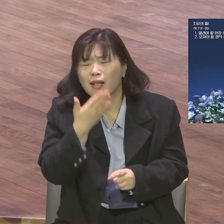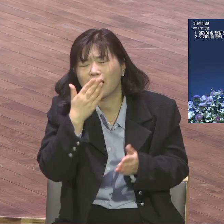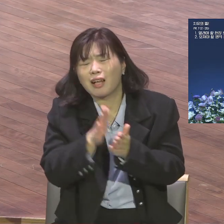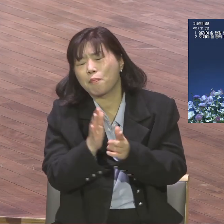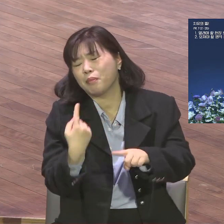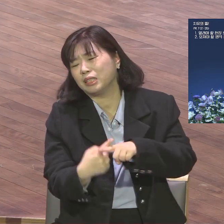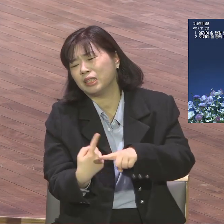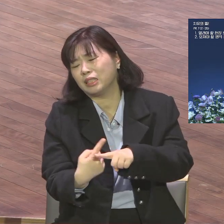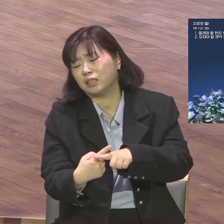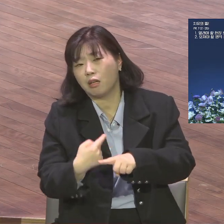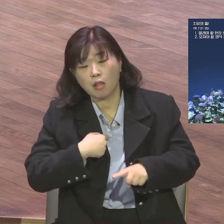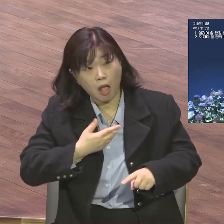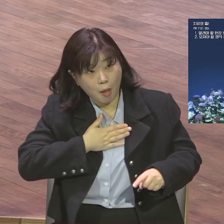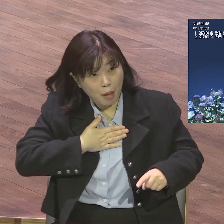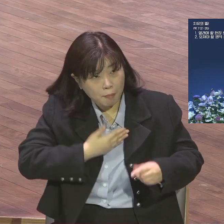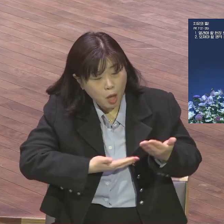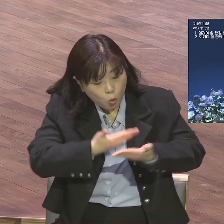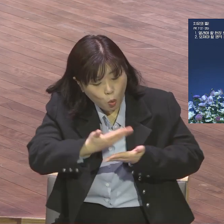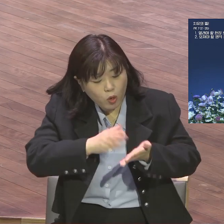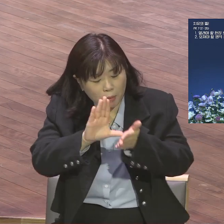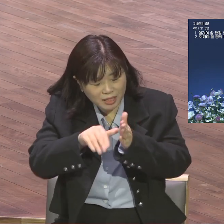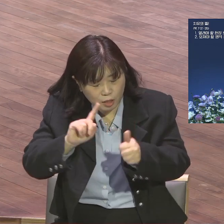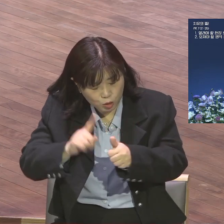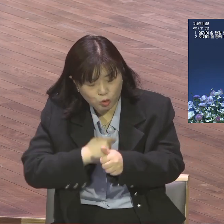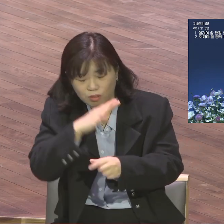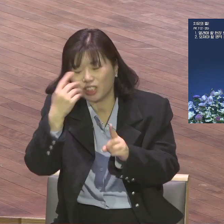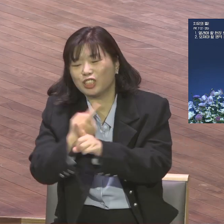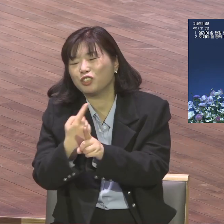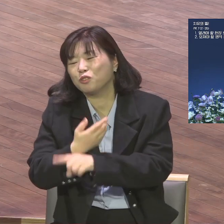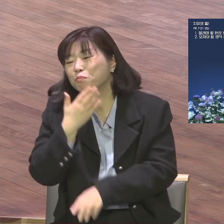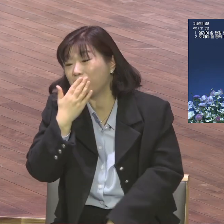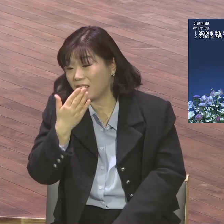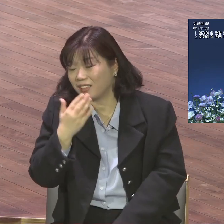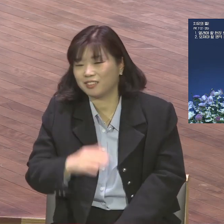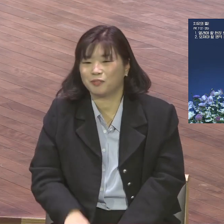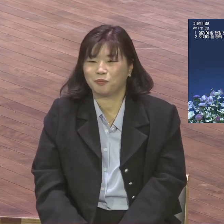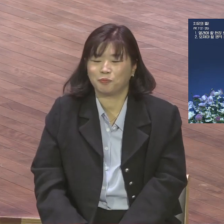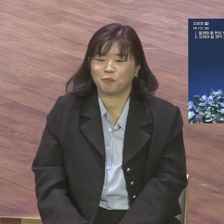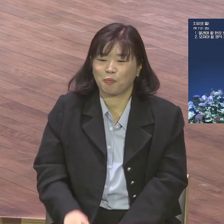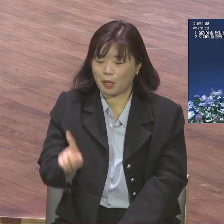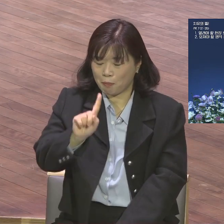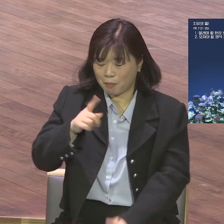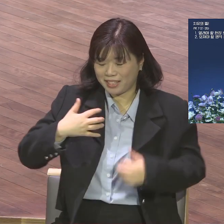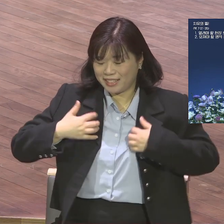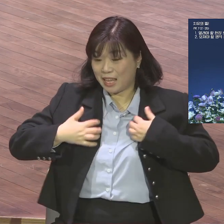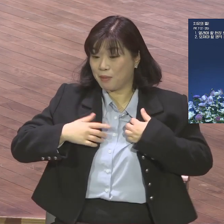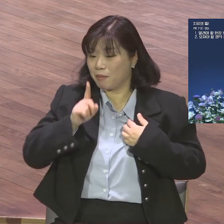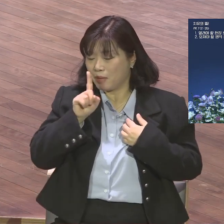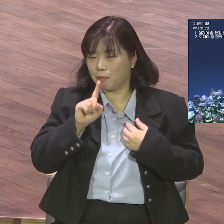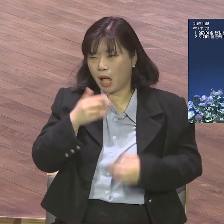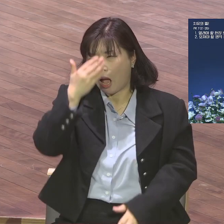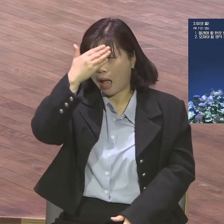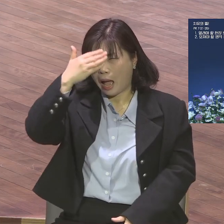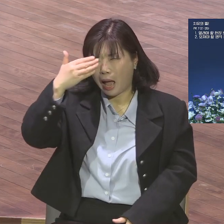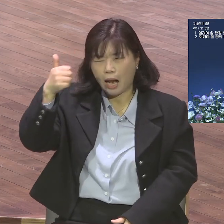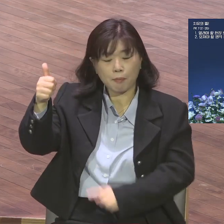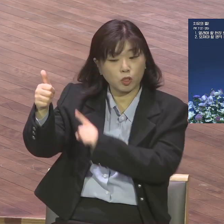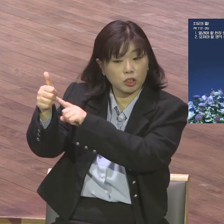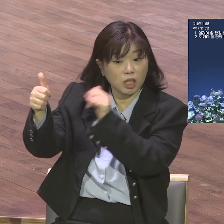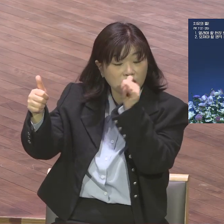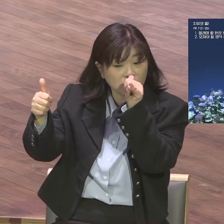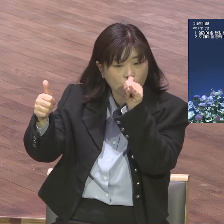받았어요. 이 암 진단을 받고 난 그날부터 갑자기 성격이 매우 난폭해졌어요. 가족이나